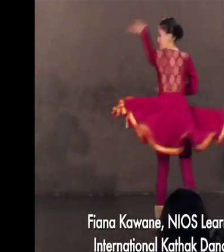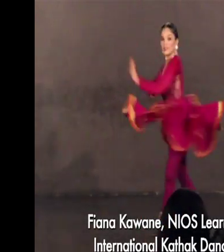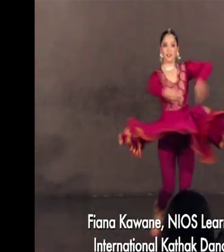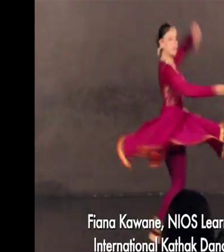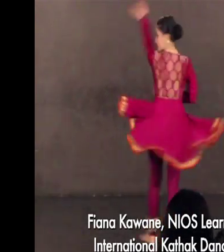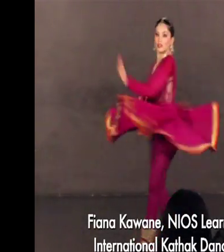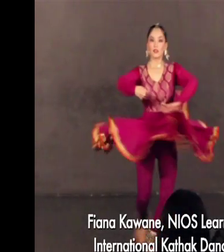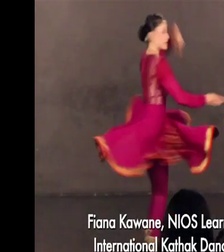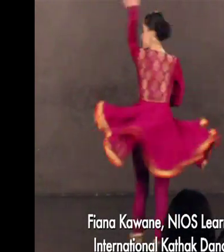प्रतिभाशाली व्यक्ति।